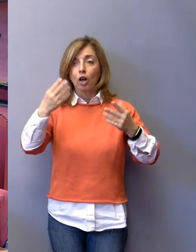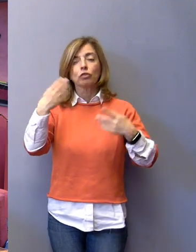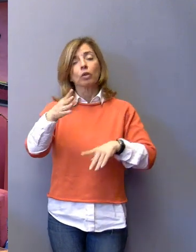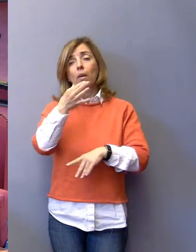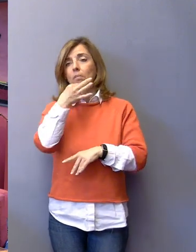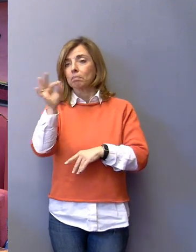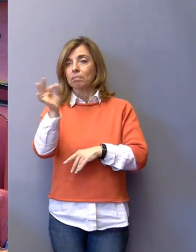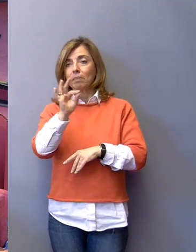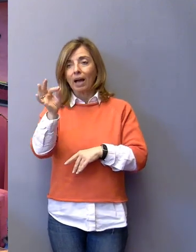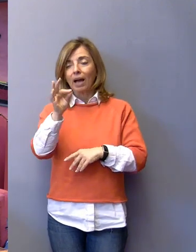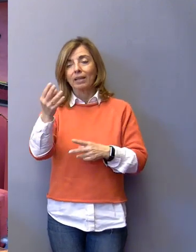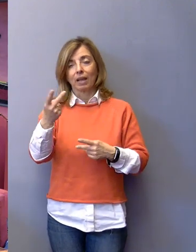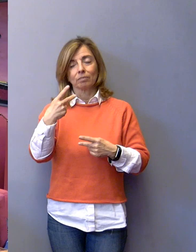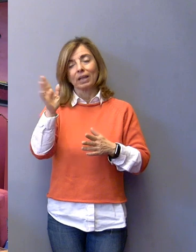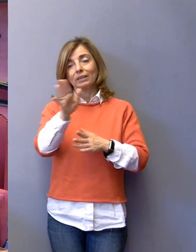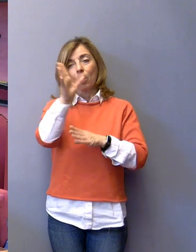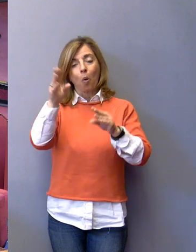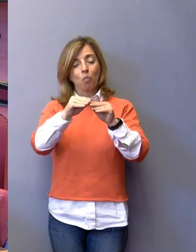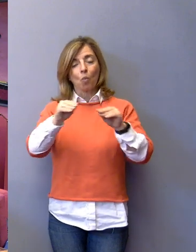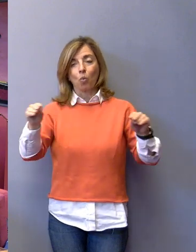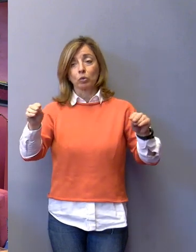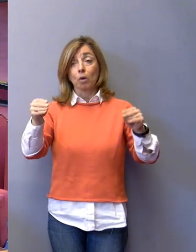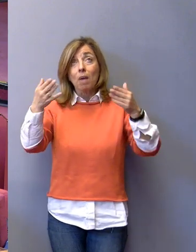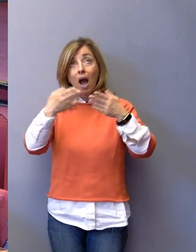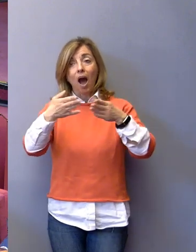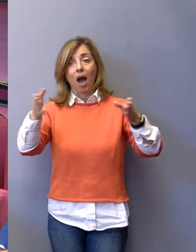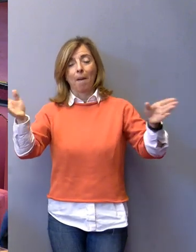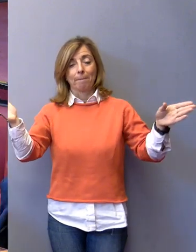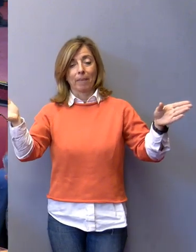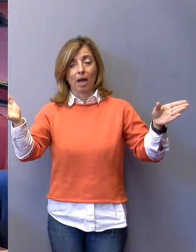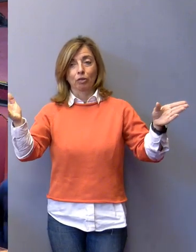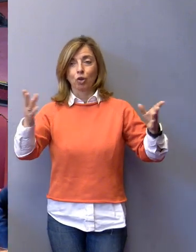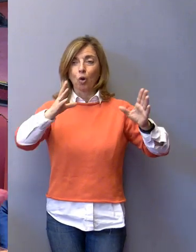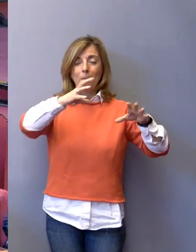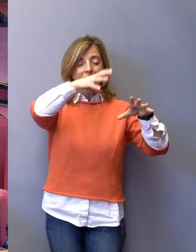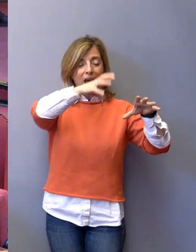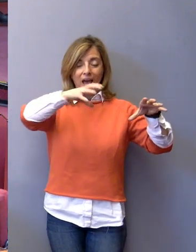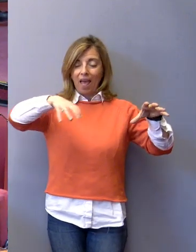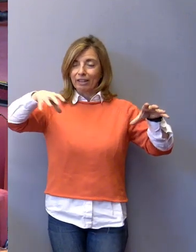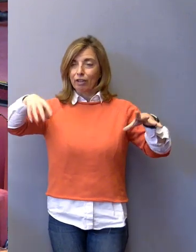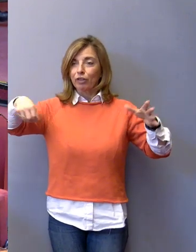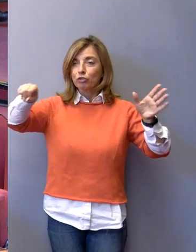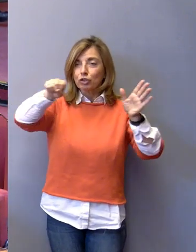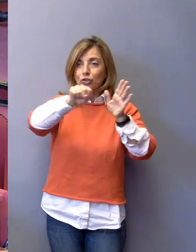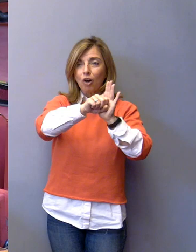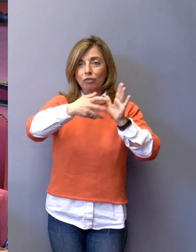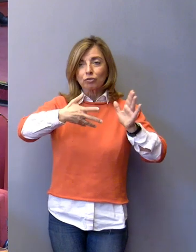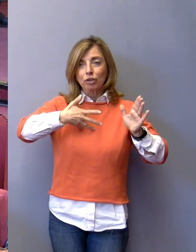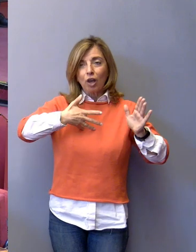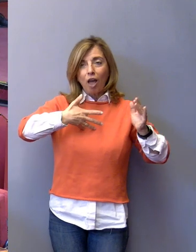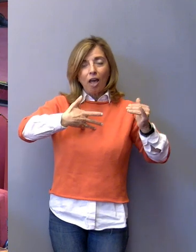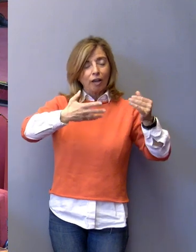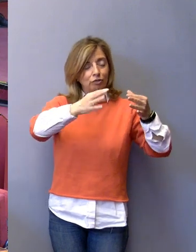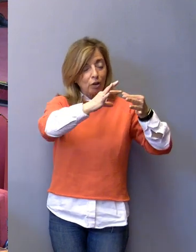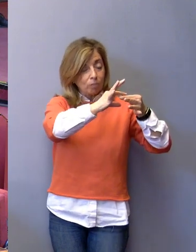si coglie un filo rosso che lega culturalmente storicamente i propri edifici Soprattutto quelli storici Allora non vorremmo che venissero